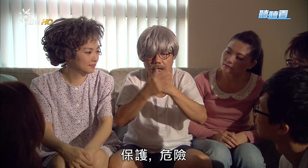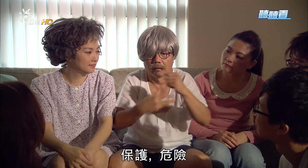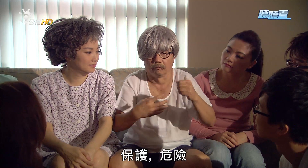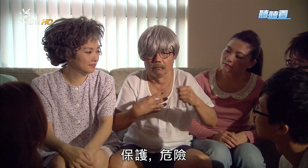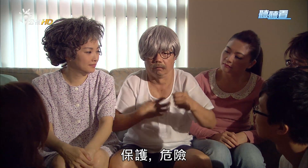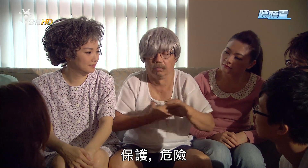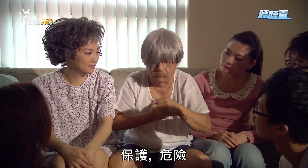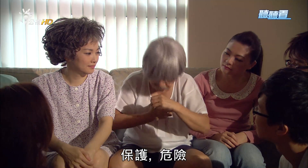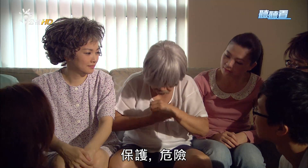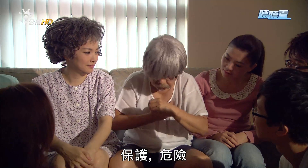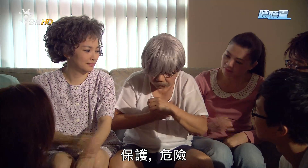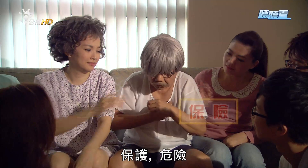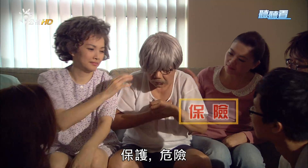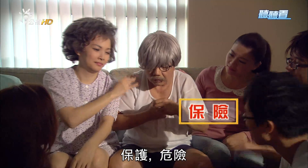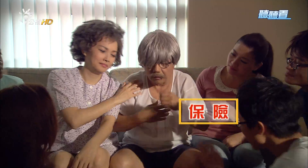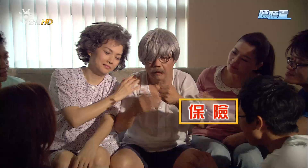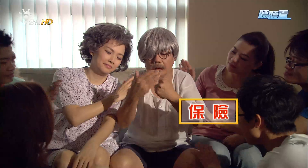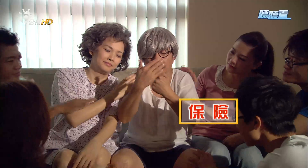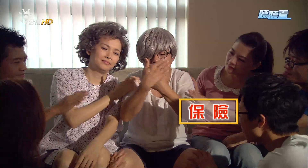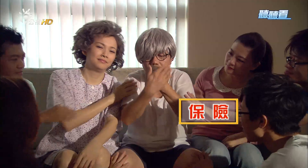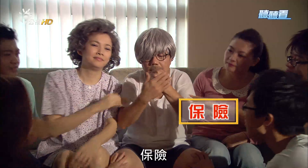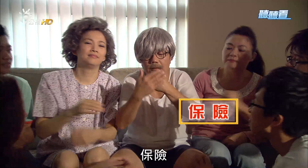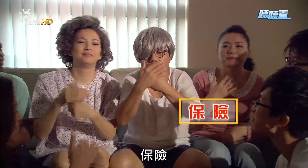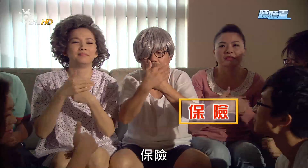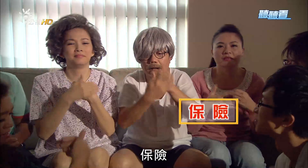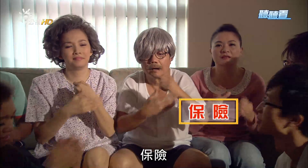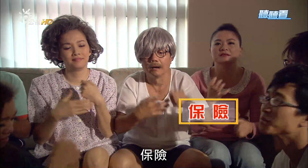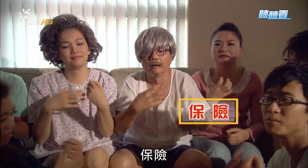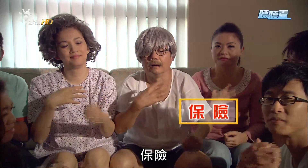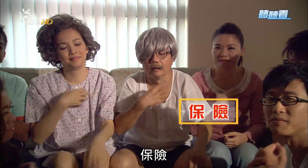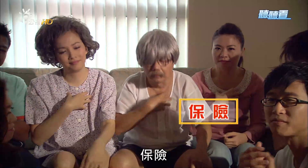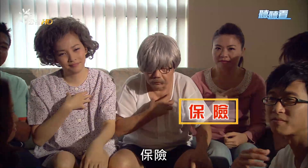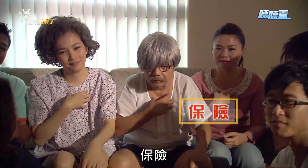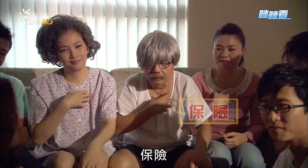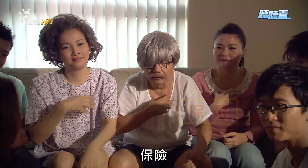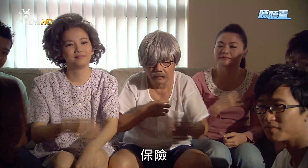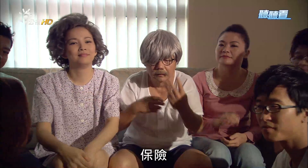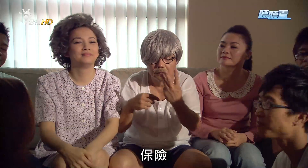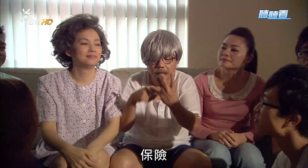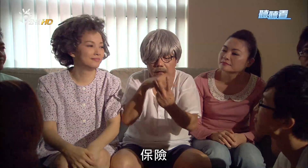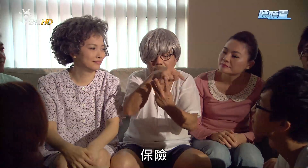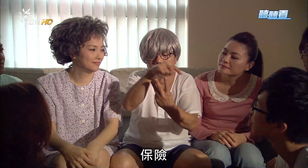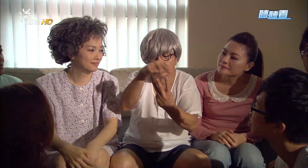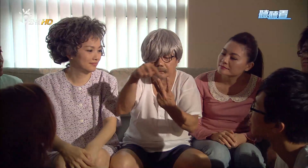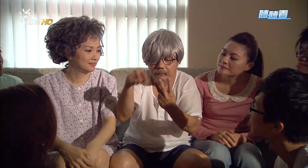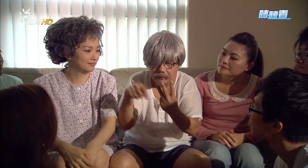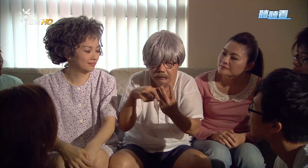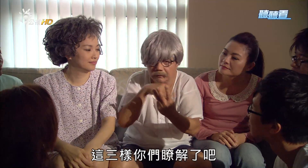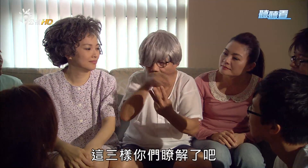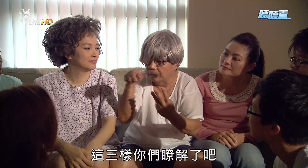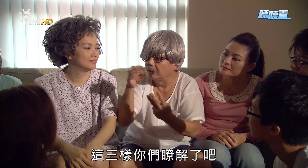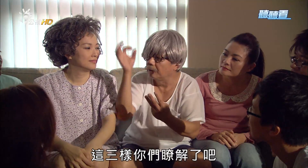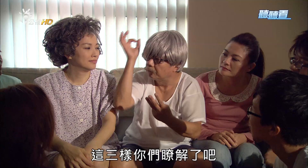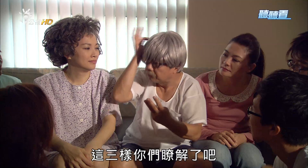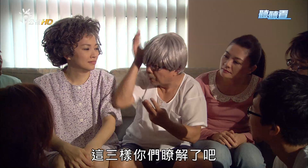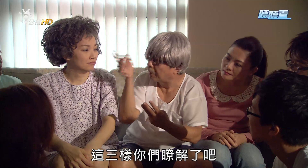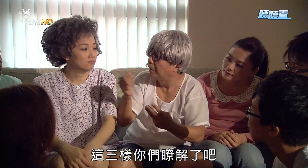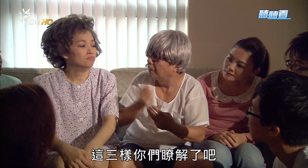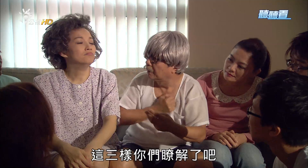危险。爸，保险， 保险。 这三样你们了解了